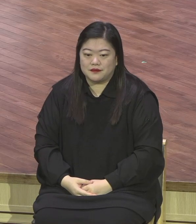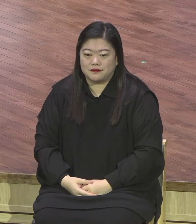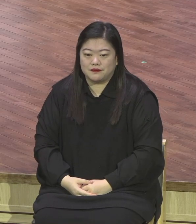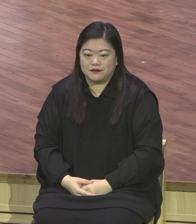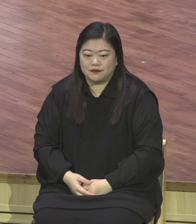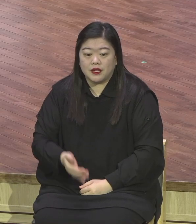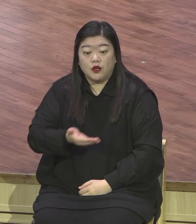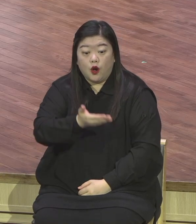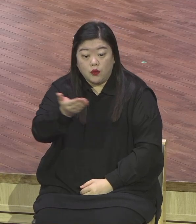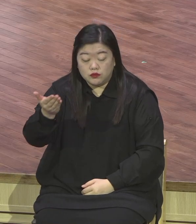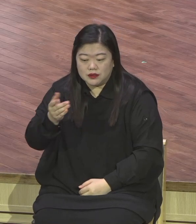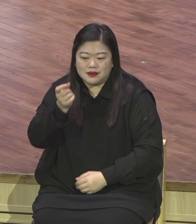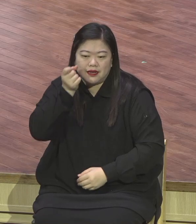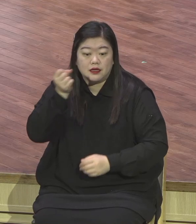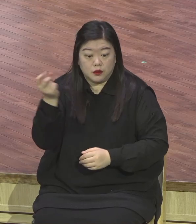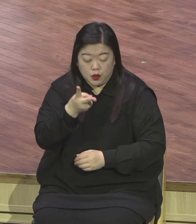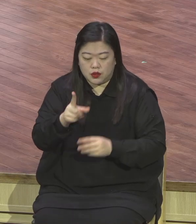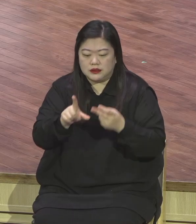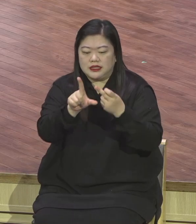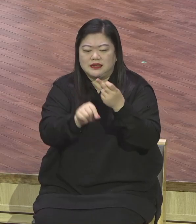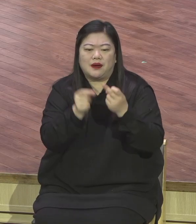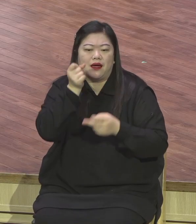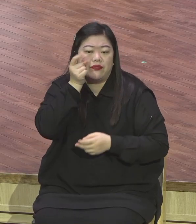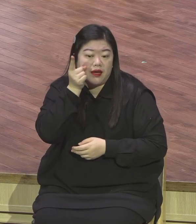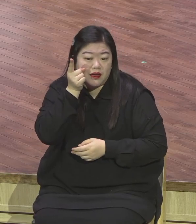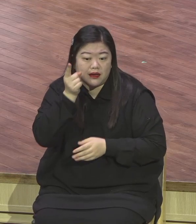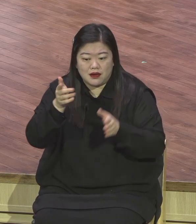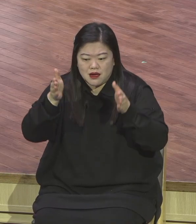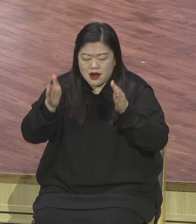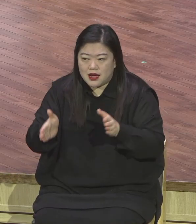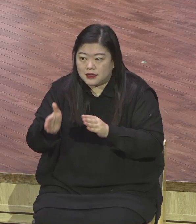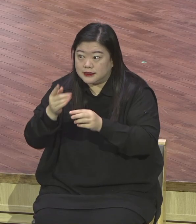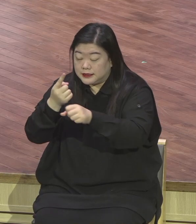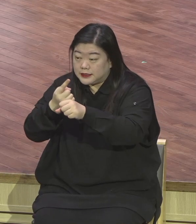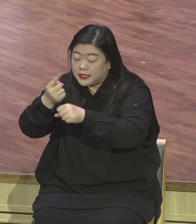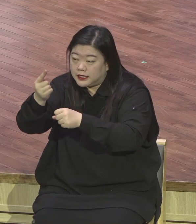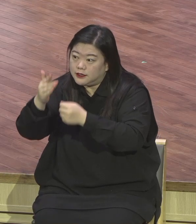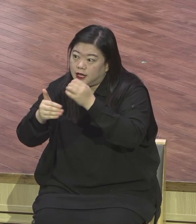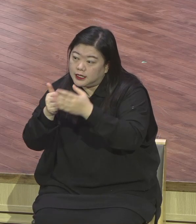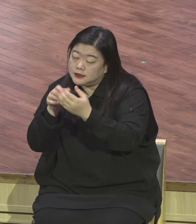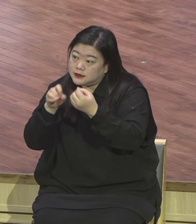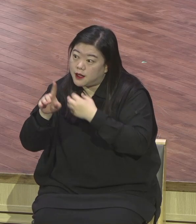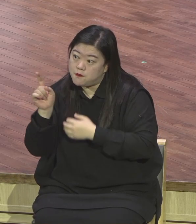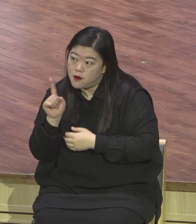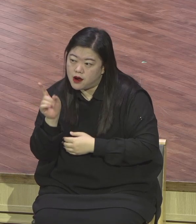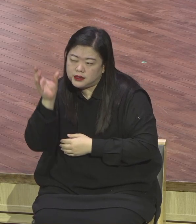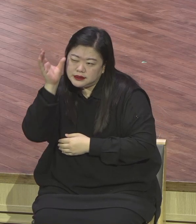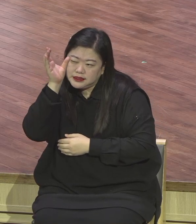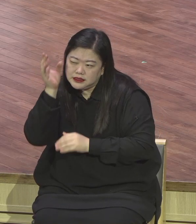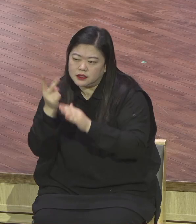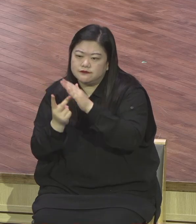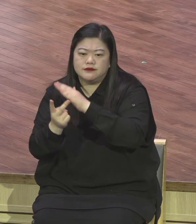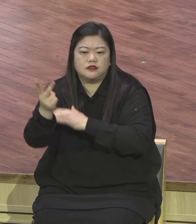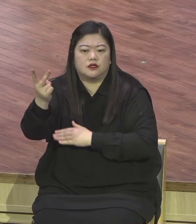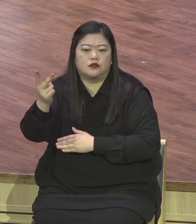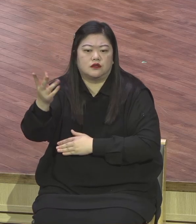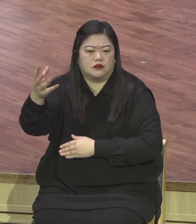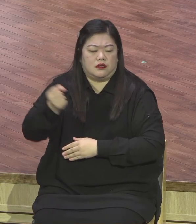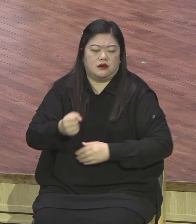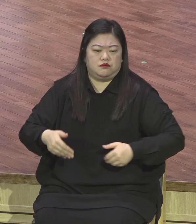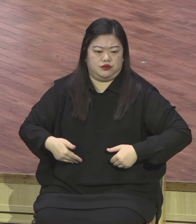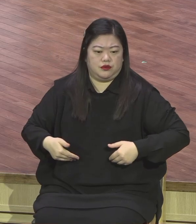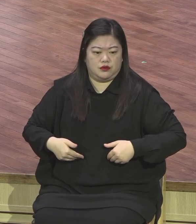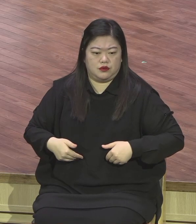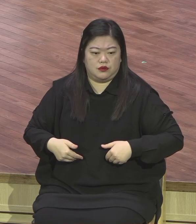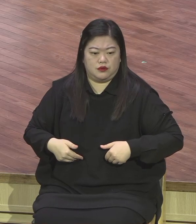영적 무장하는 시간을 가져야 돼요. 언약적 비전을 가제 품는 시간을 가져야 돼요. 하나님이 2011년 새해 하나님